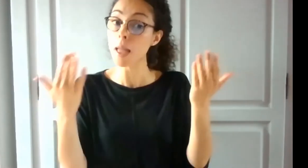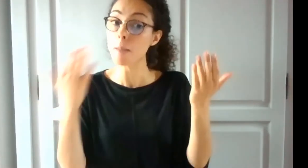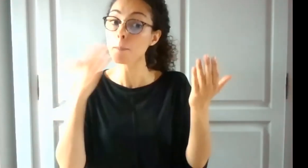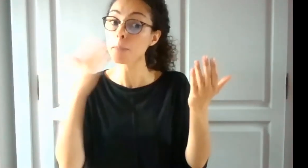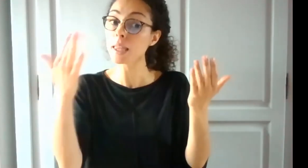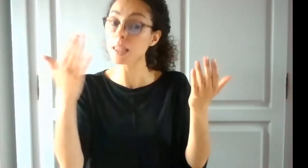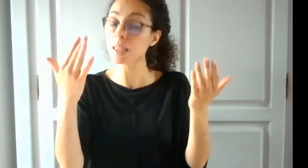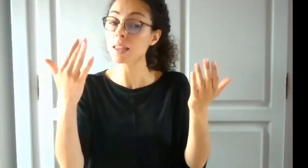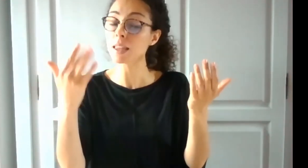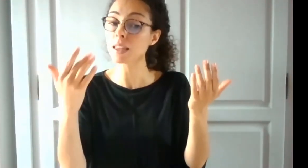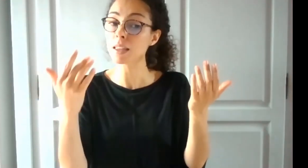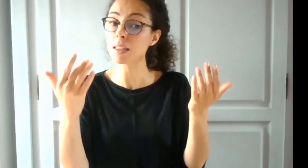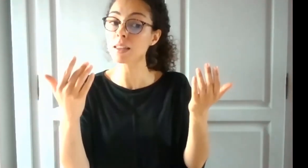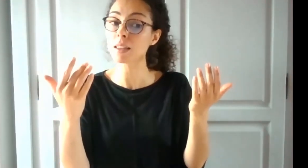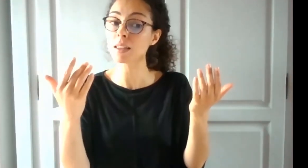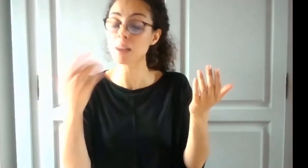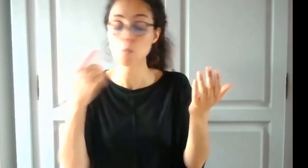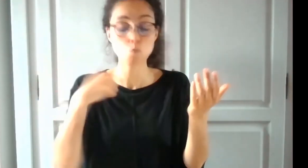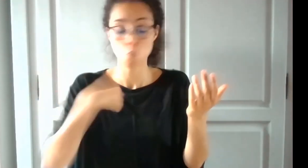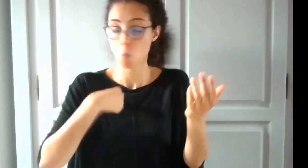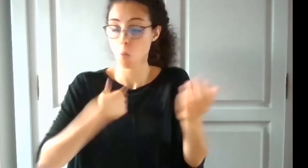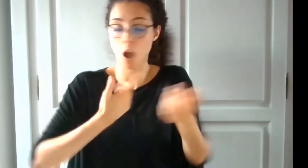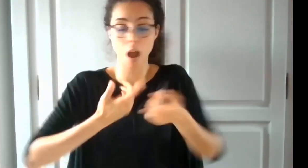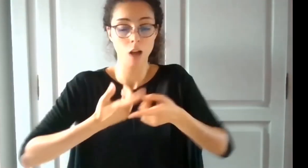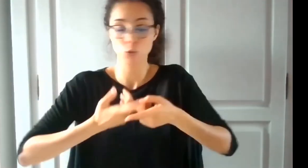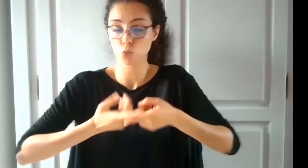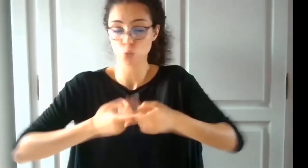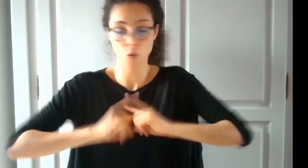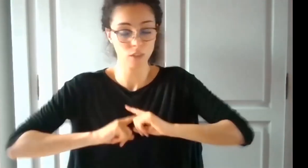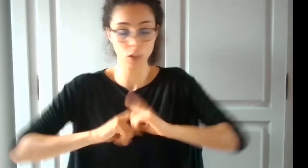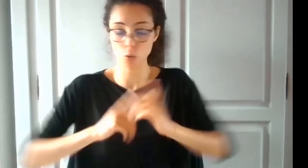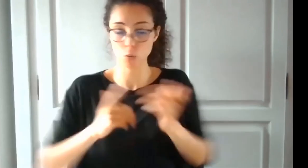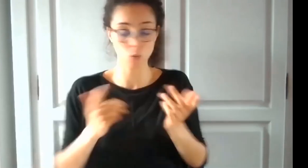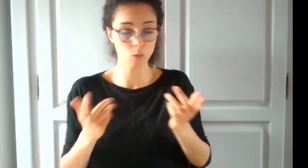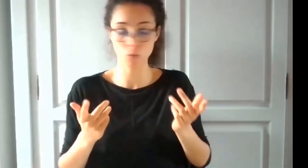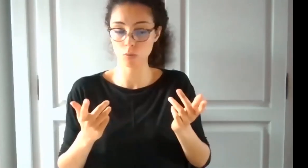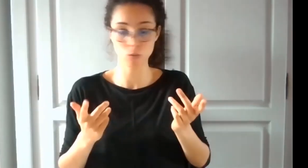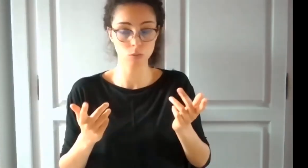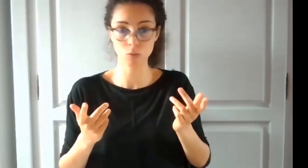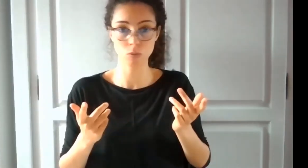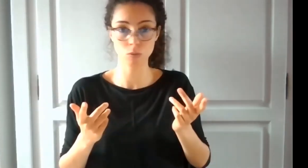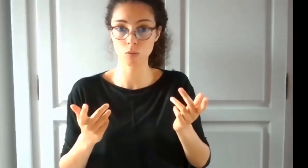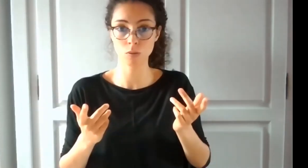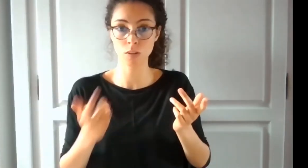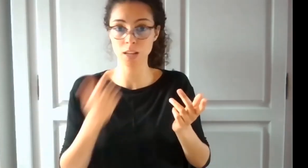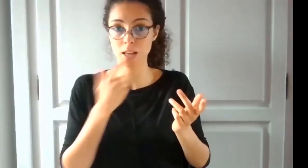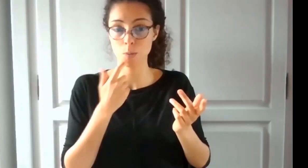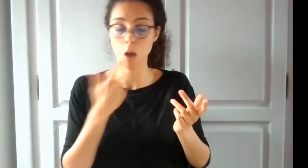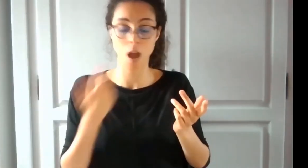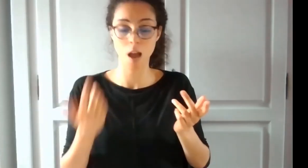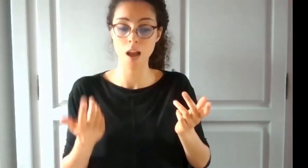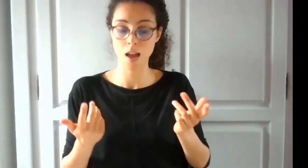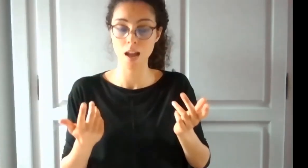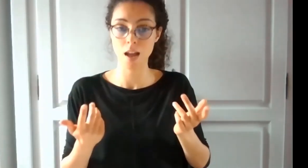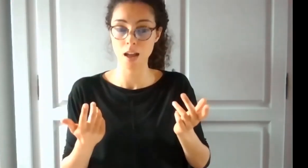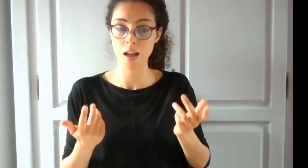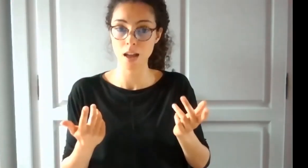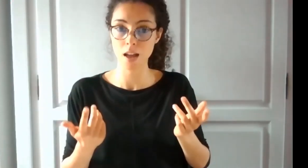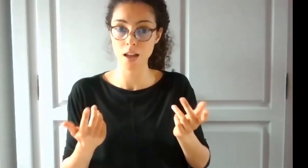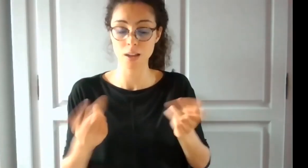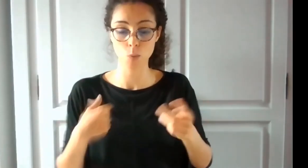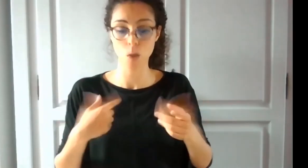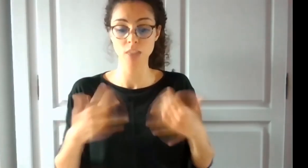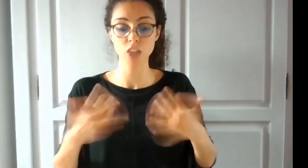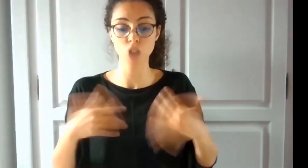je suis convaincu, et moi vivant depuis longtemps le